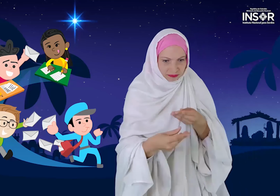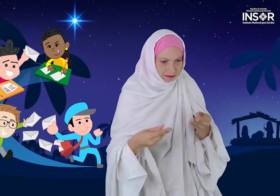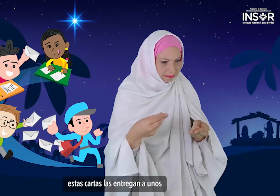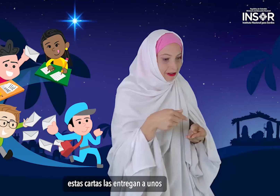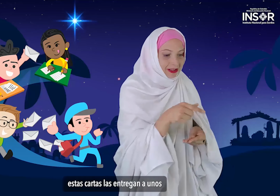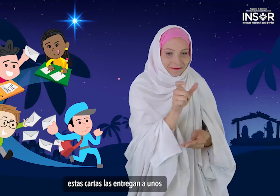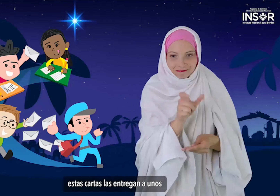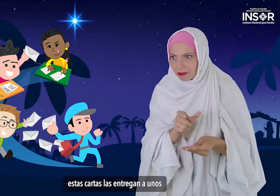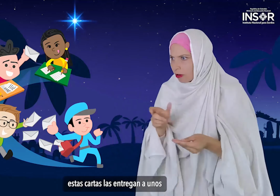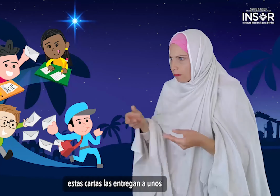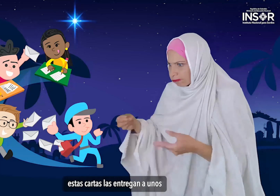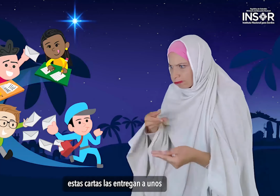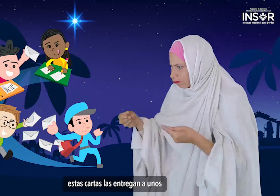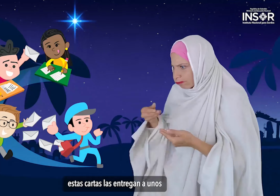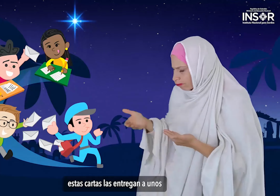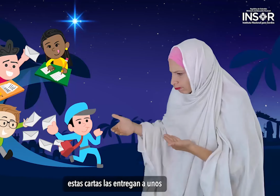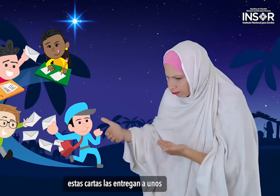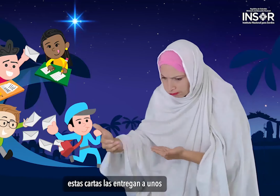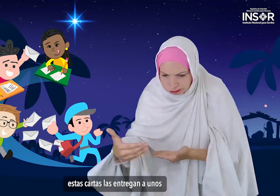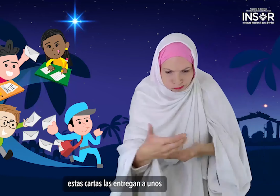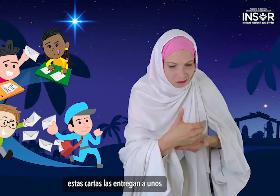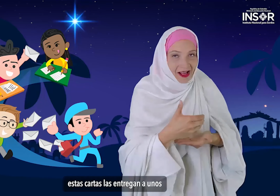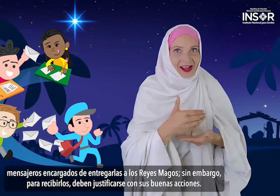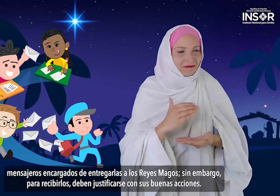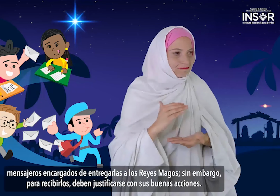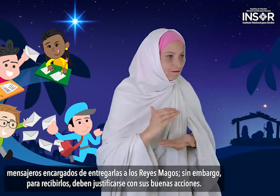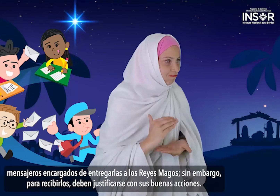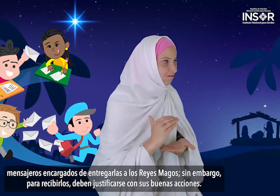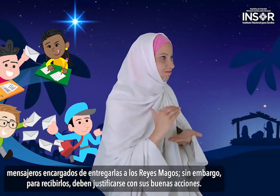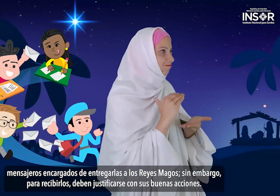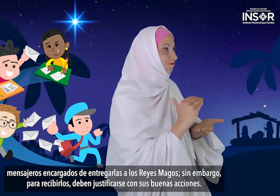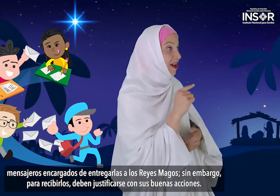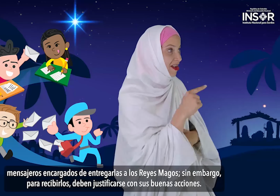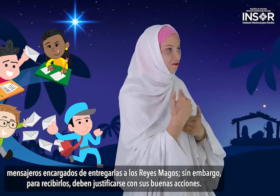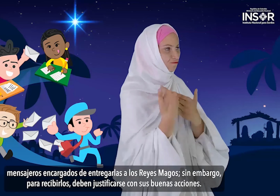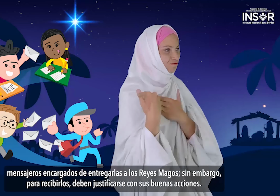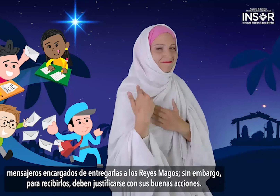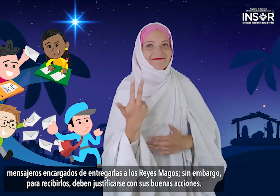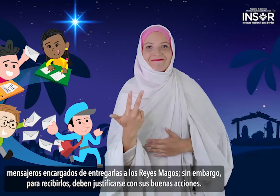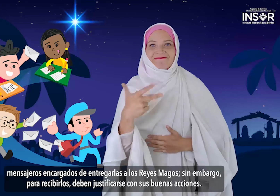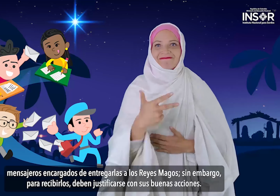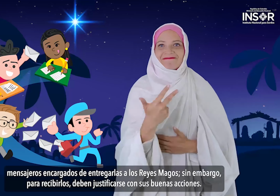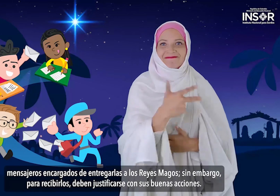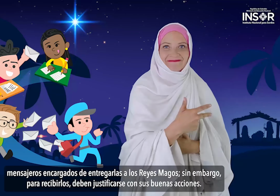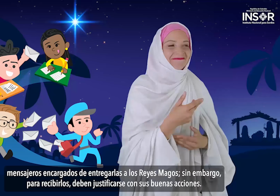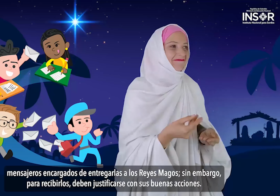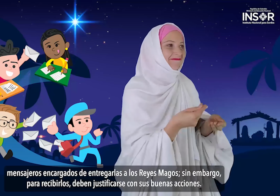Estas cartas las entregan a unos mensajeros encargados de entregarlas a